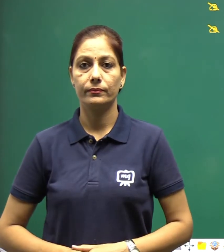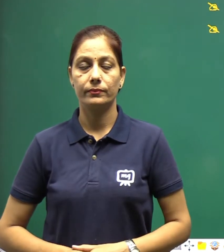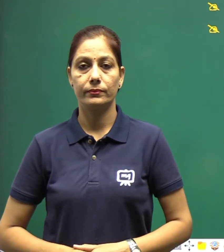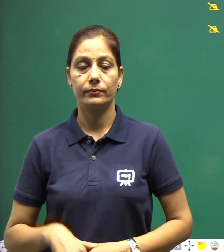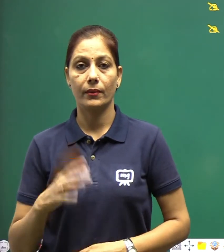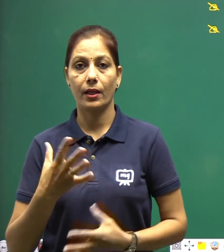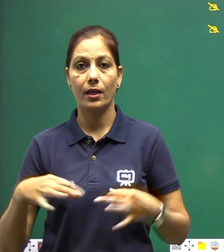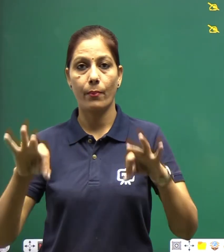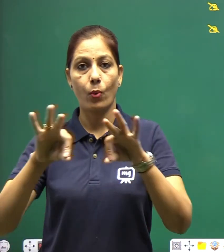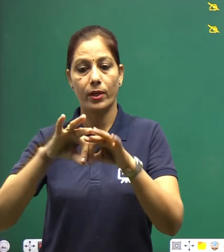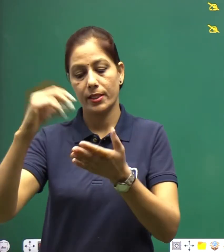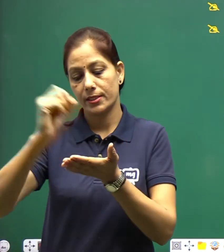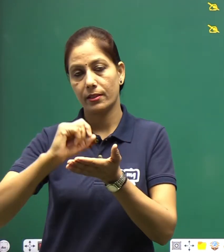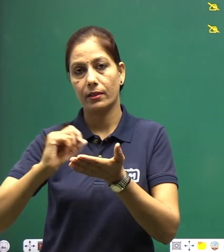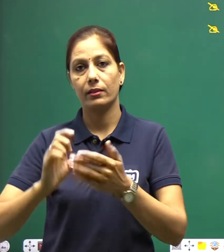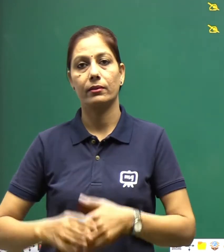इनकी प्रमुख रचनाएं